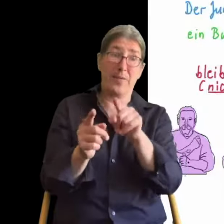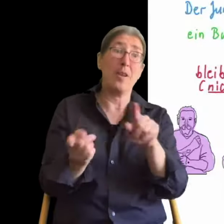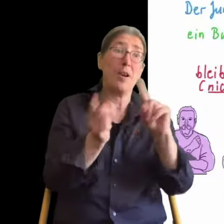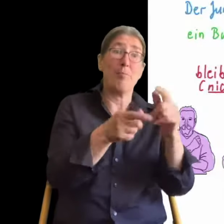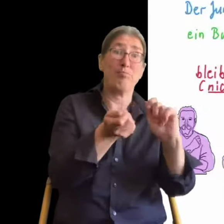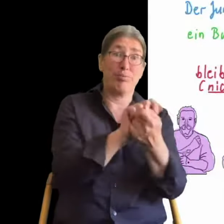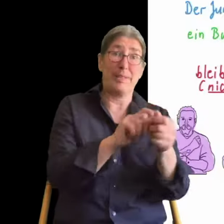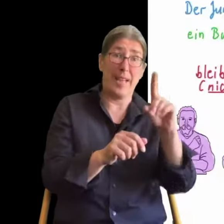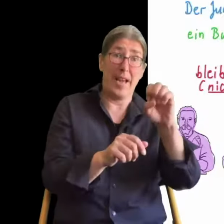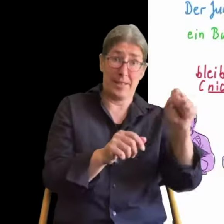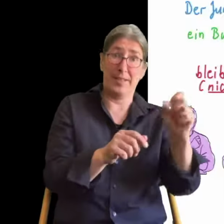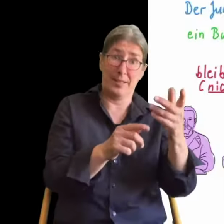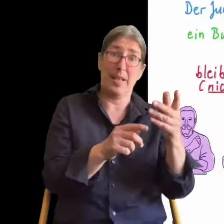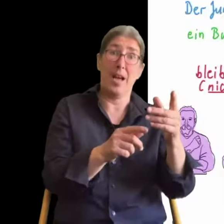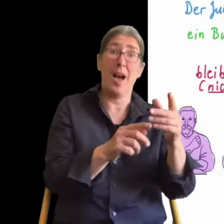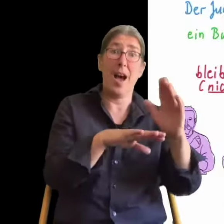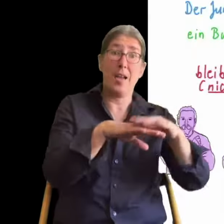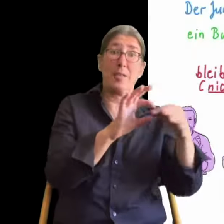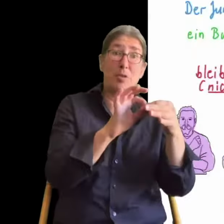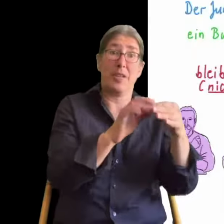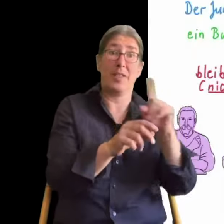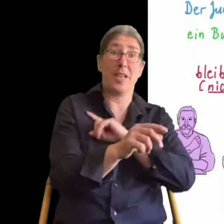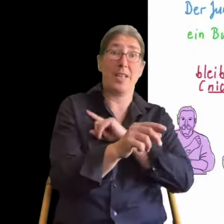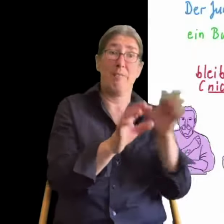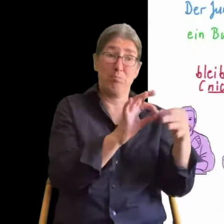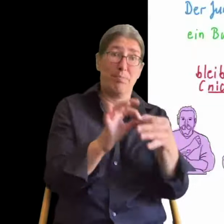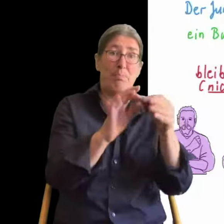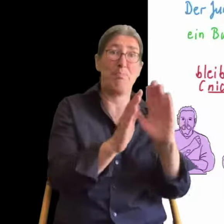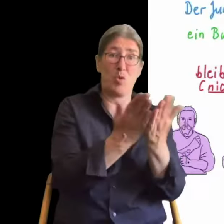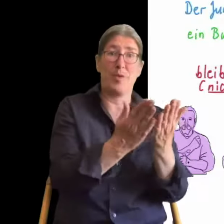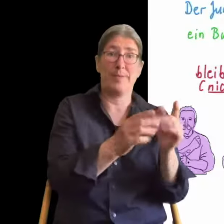Adjektiv. Und da bezieht sich das Wort spannend auf das Buch.